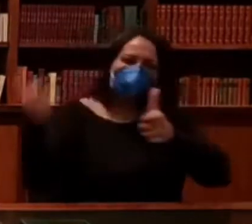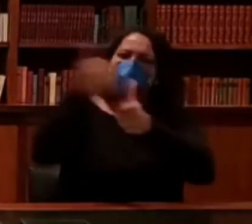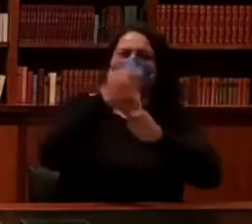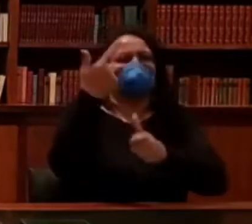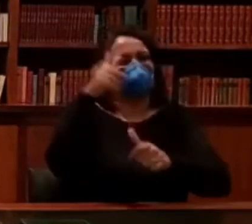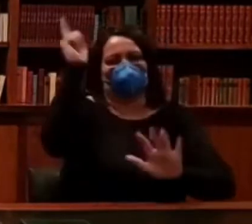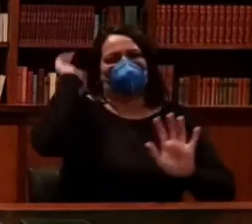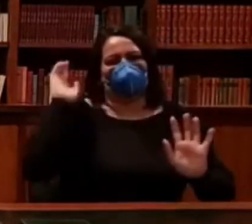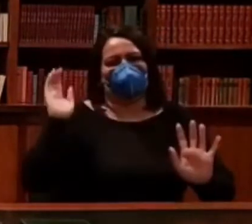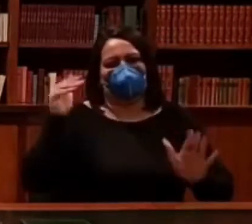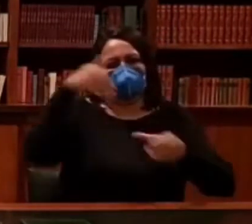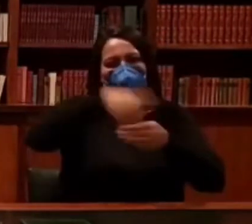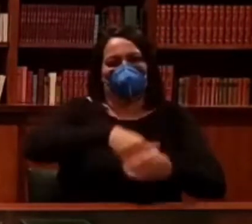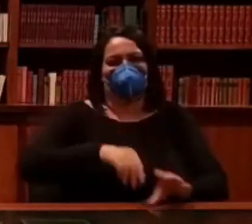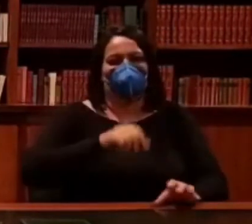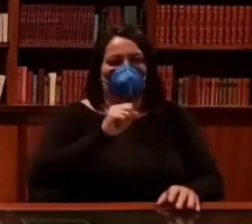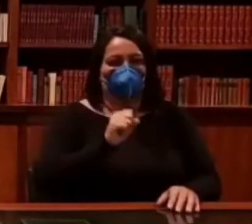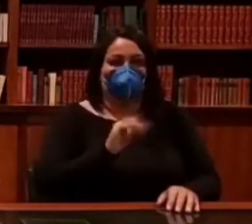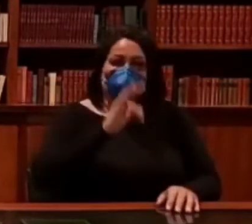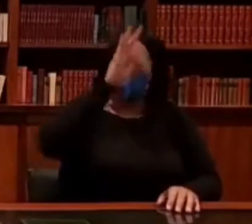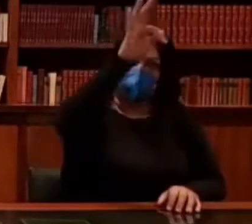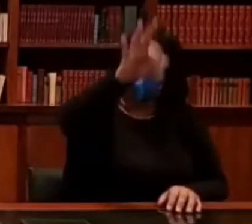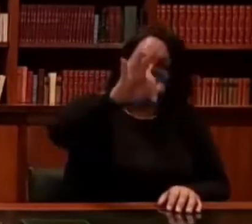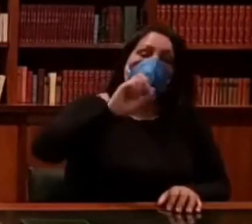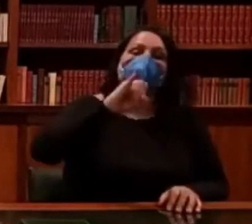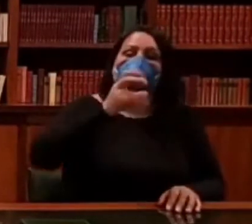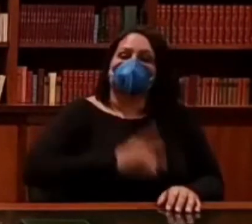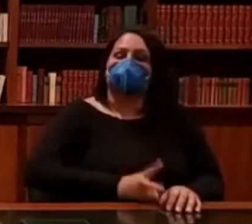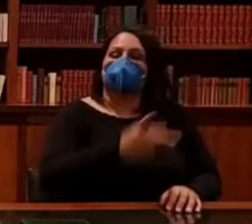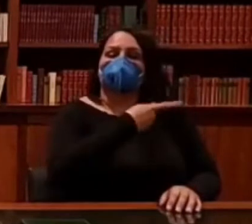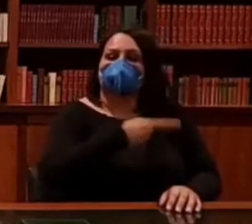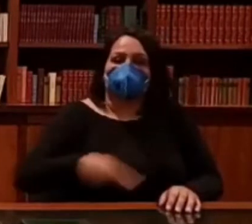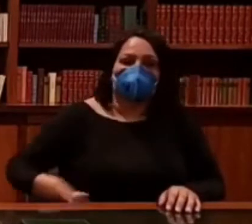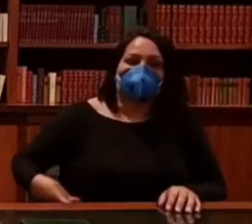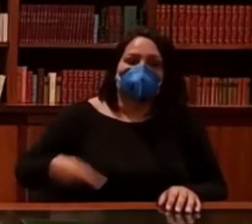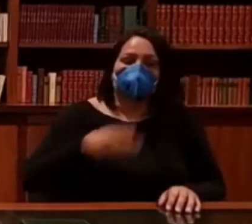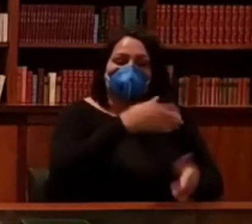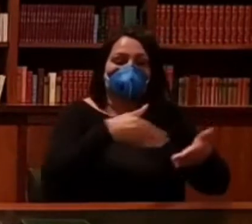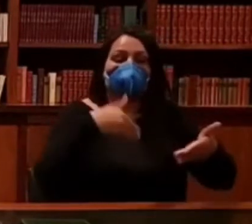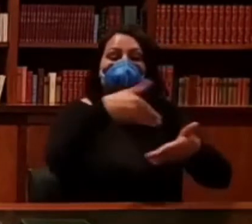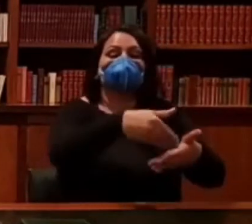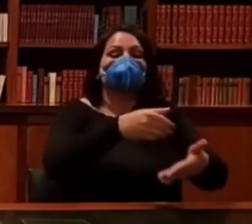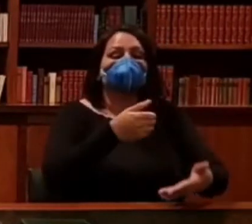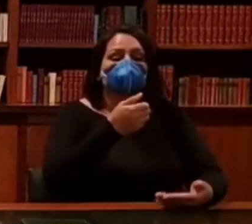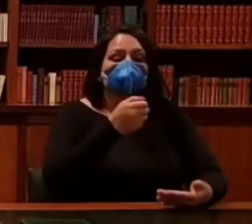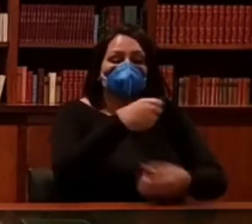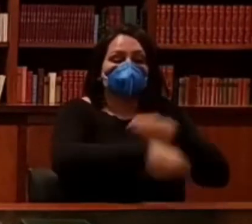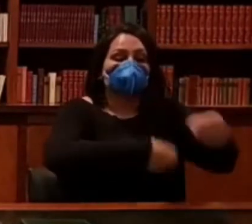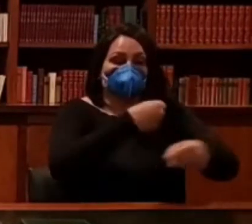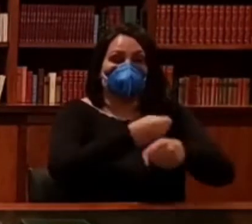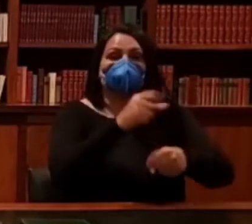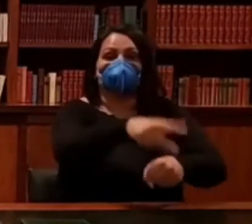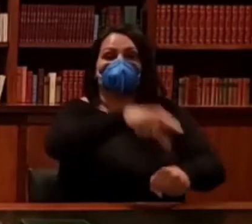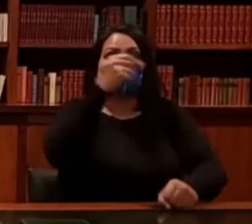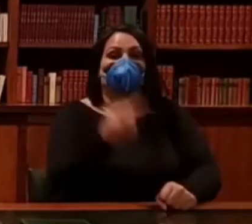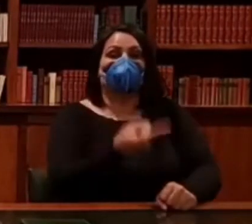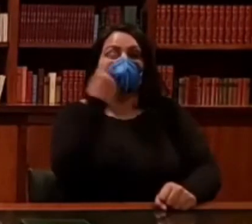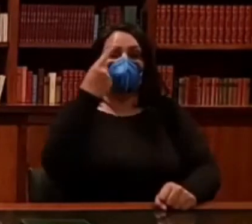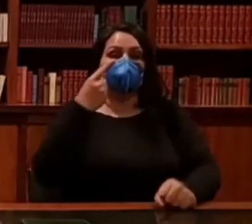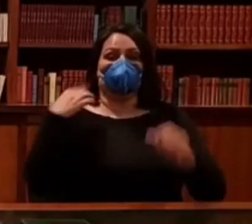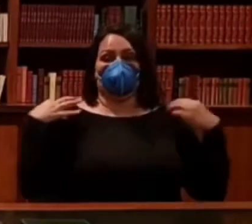indicar, se eu estiver vivo até lá, e presidente, né, indicar o final desse ano um ministro para o Supremo Tribunal Federal e